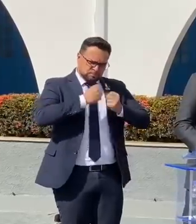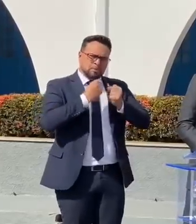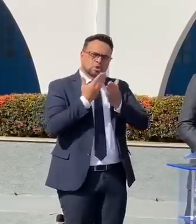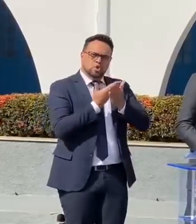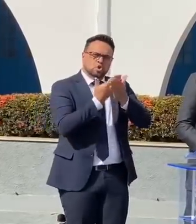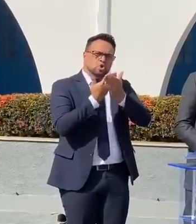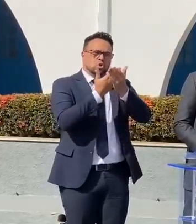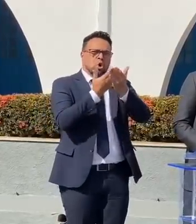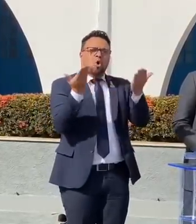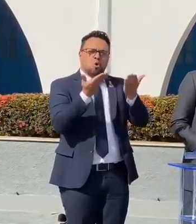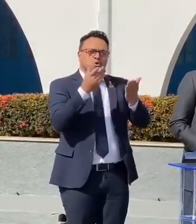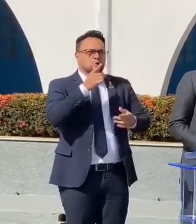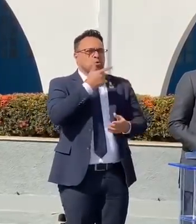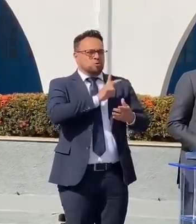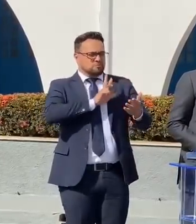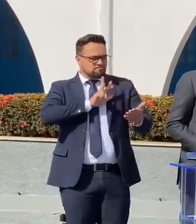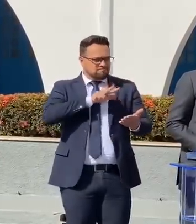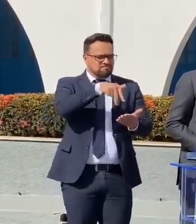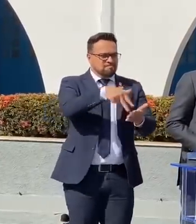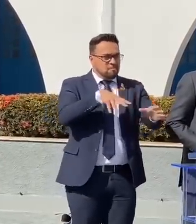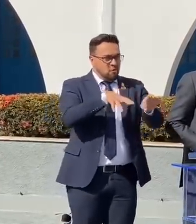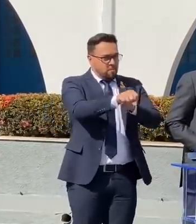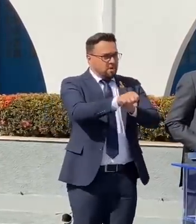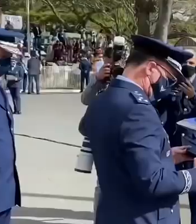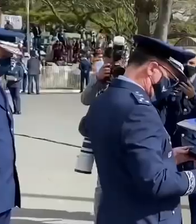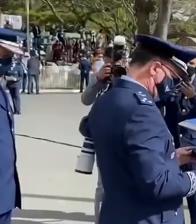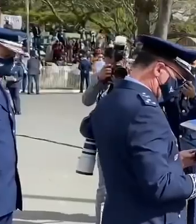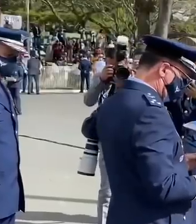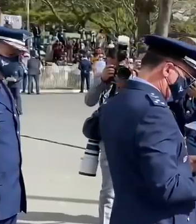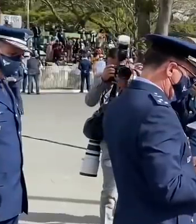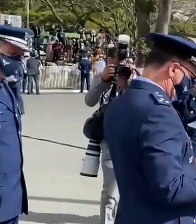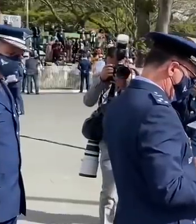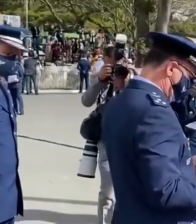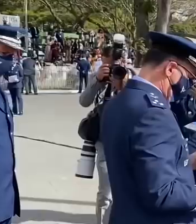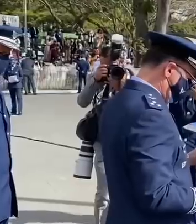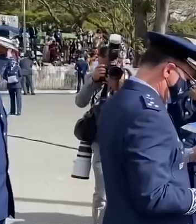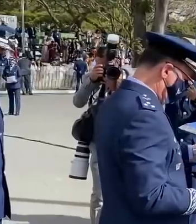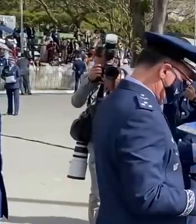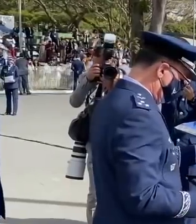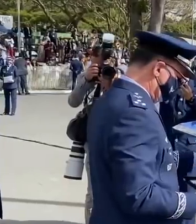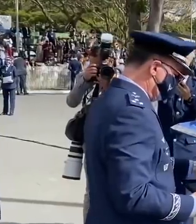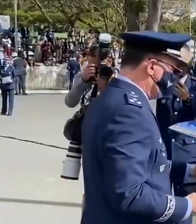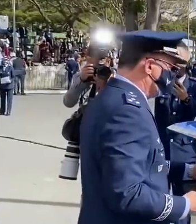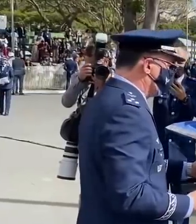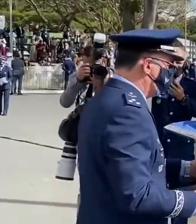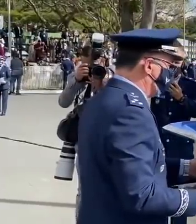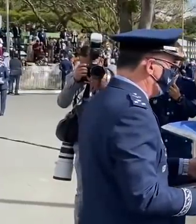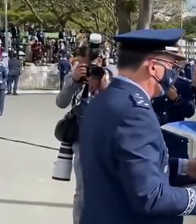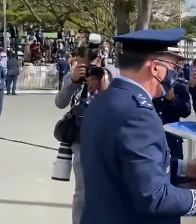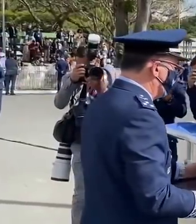dia chegasse. A mesma coisa para todos nós aqui, civis e militares.